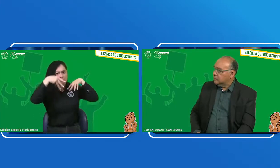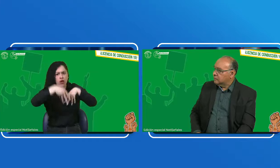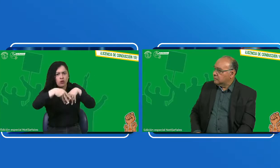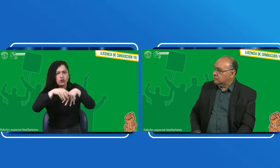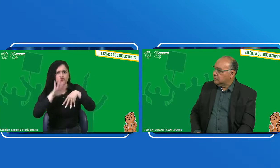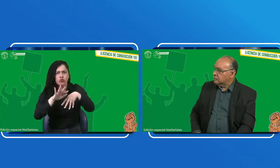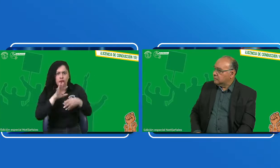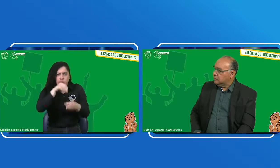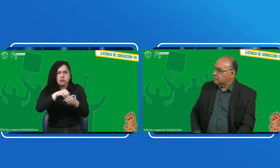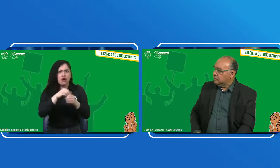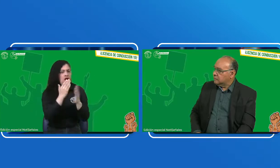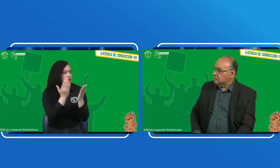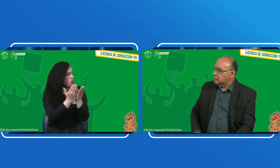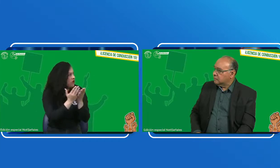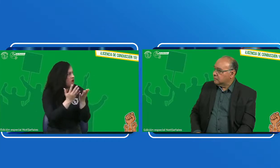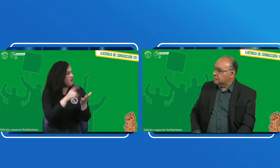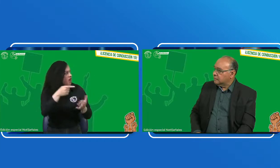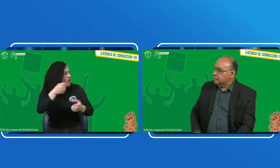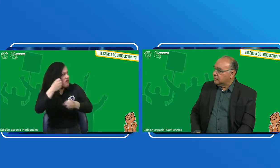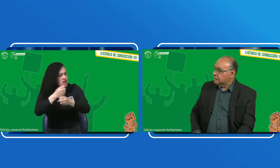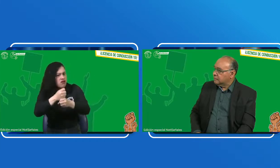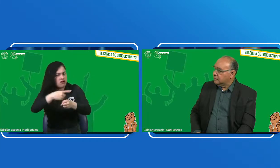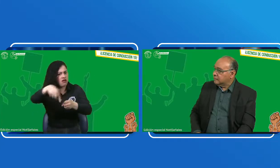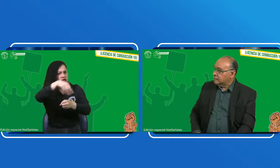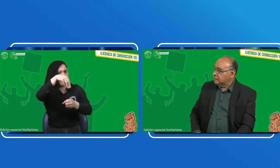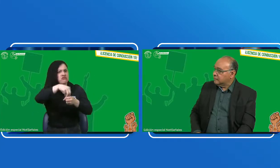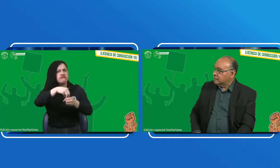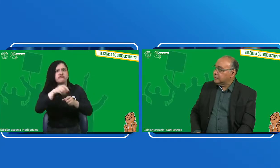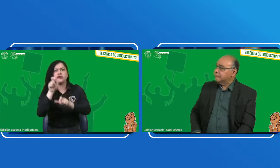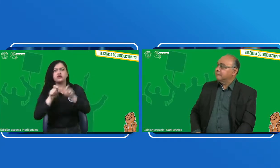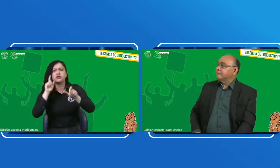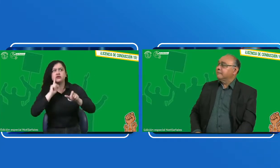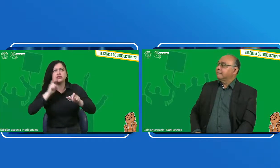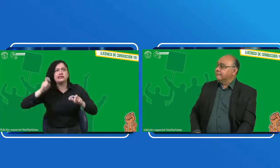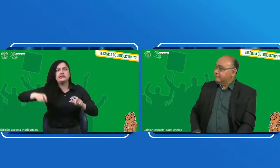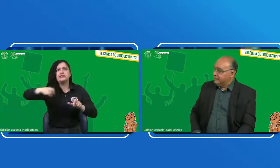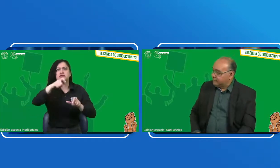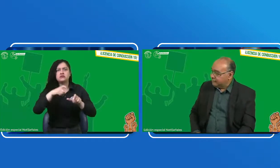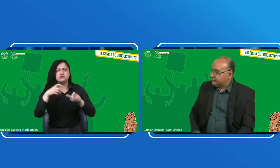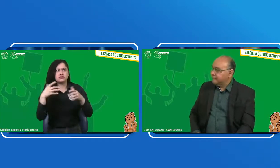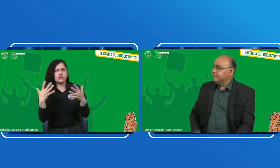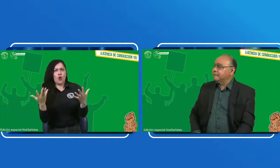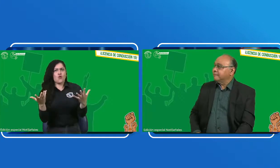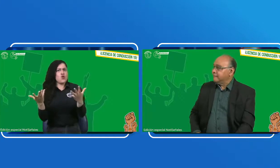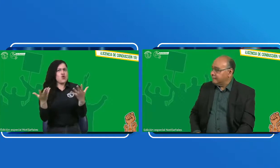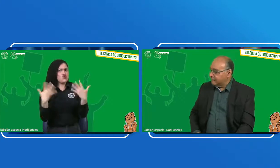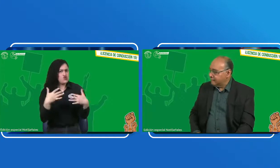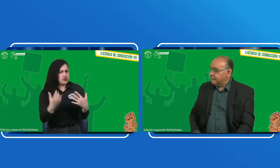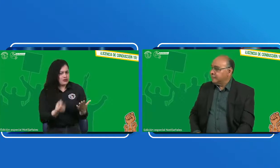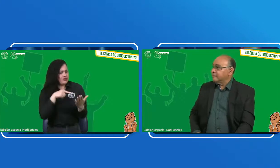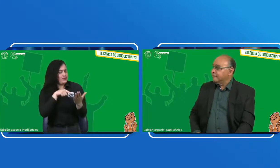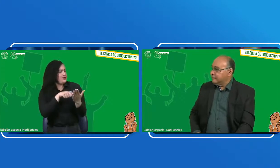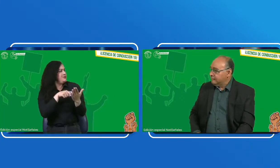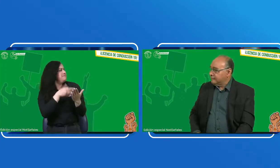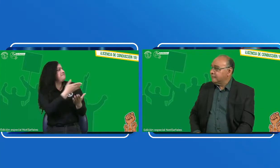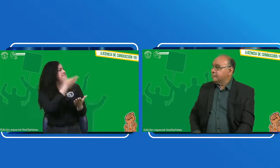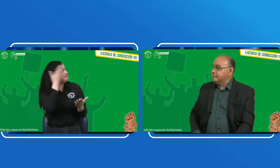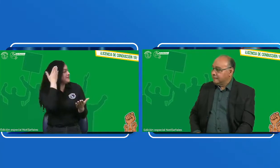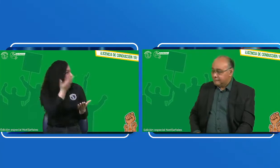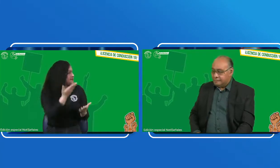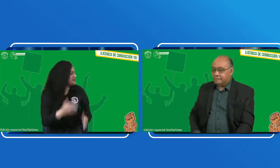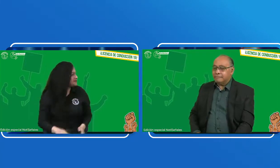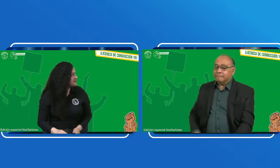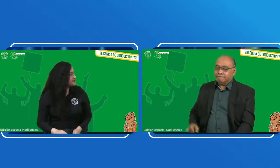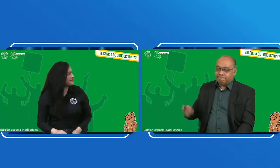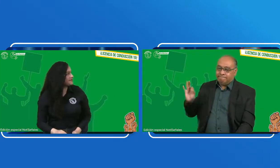todo este tiempo. Vemos que hay un plantón, pero también dicen que un plantón por todas las otras necesidades, educación y